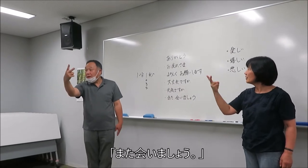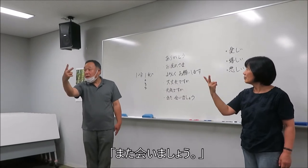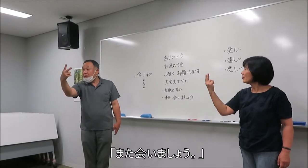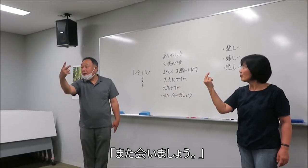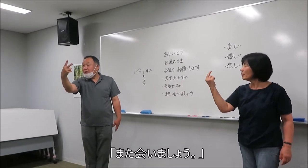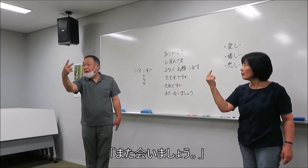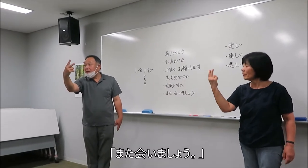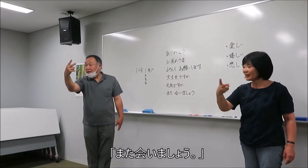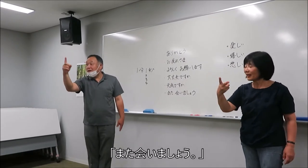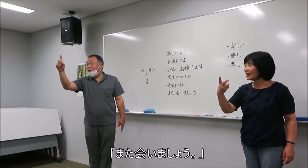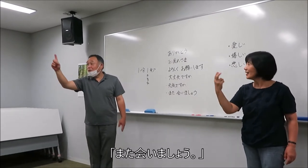二人、二つ、 また、 うん、また、